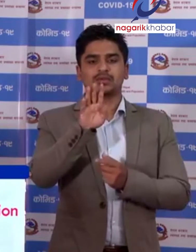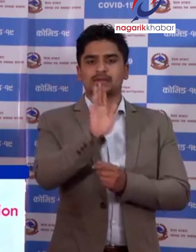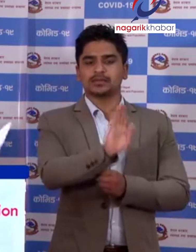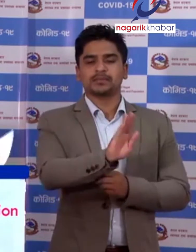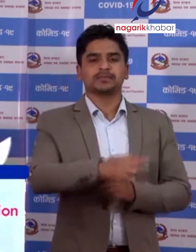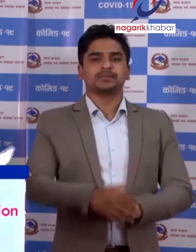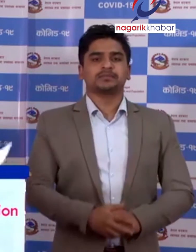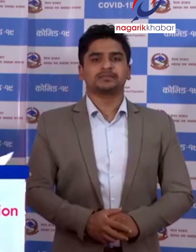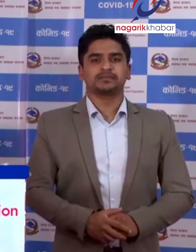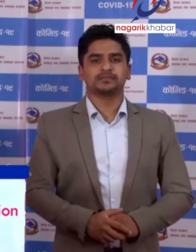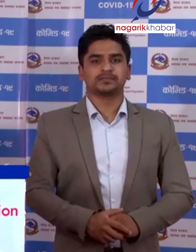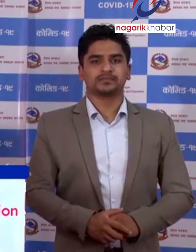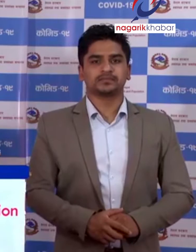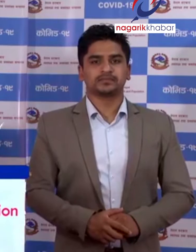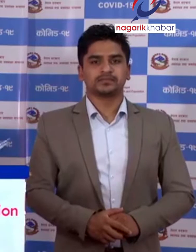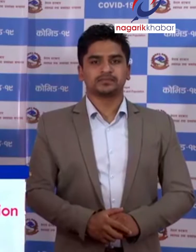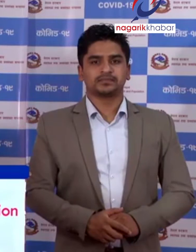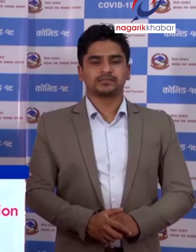छ।